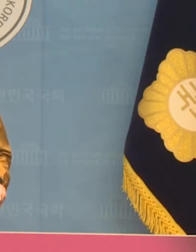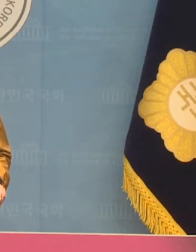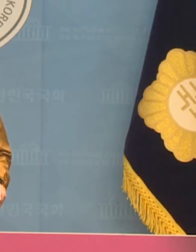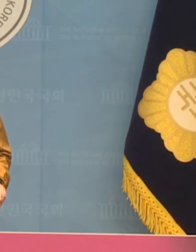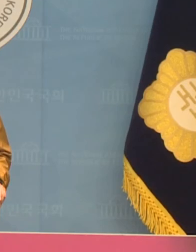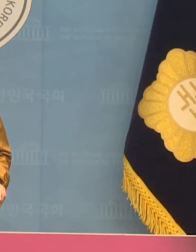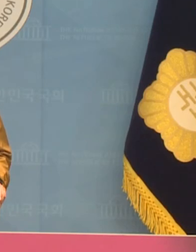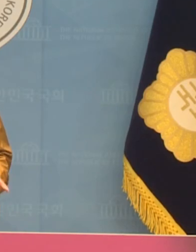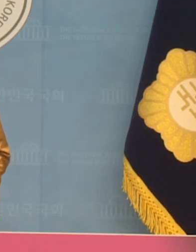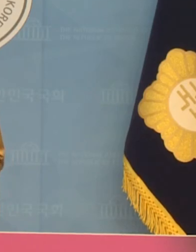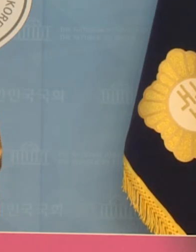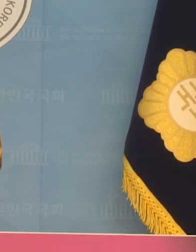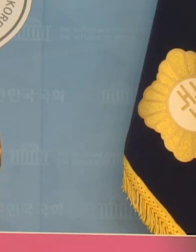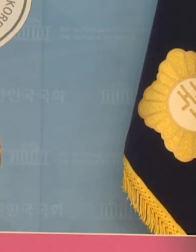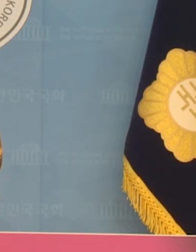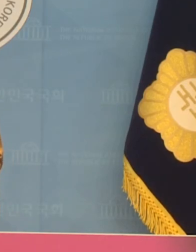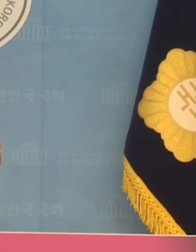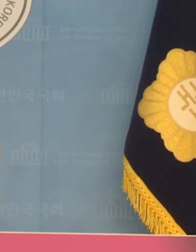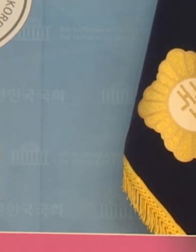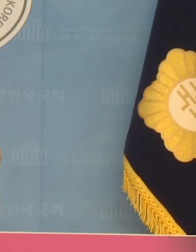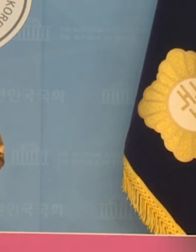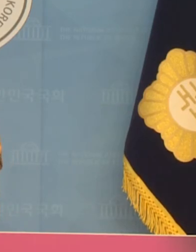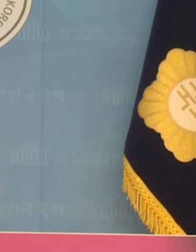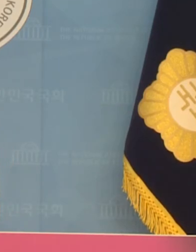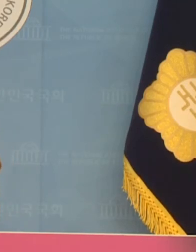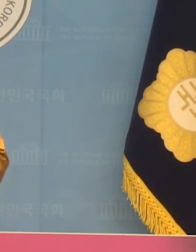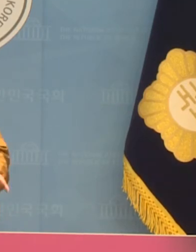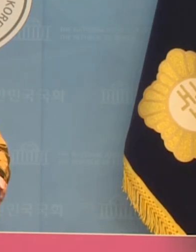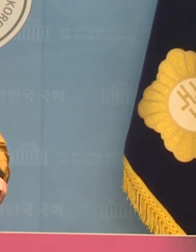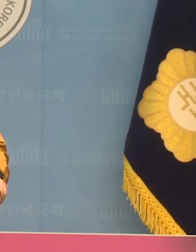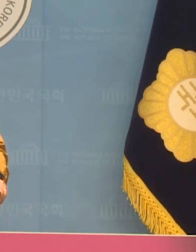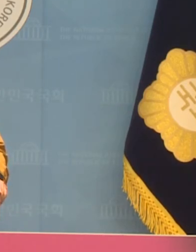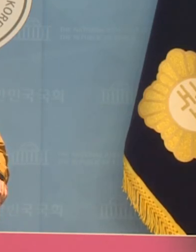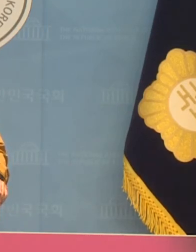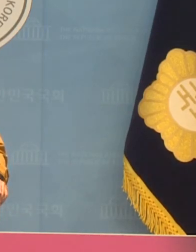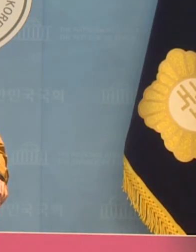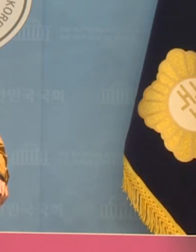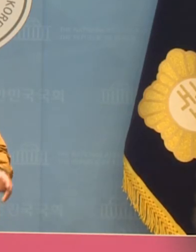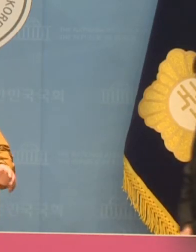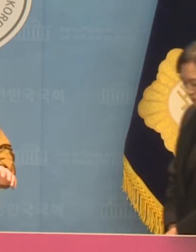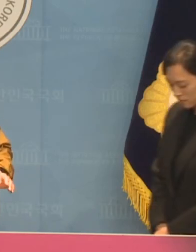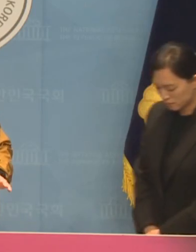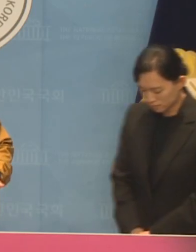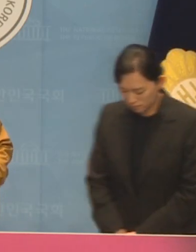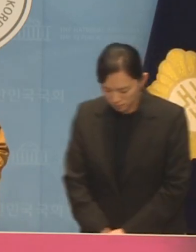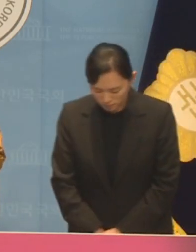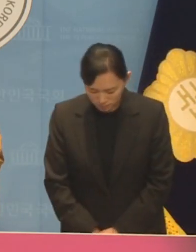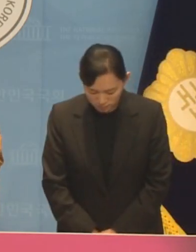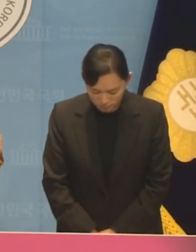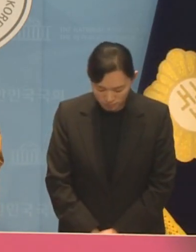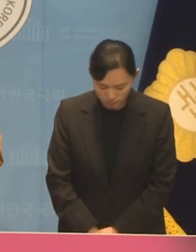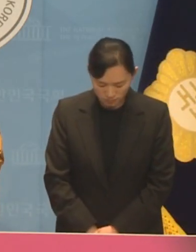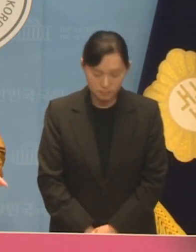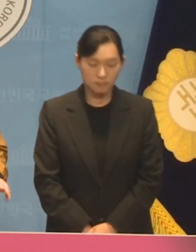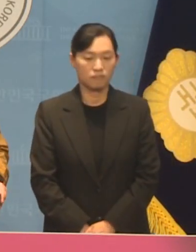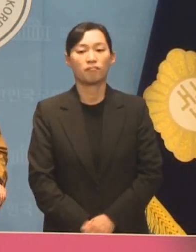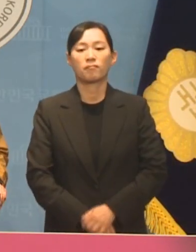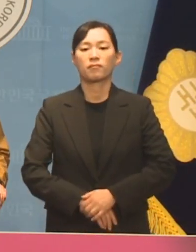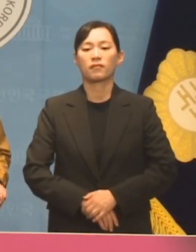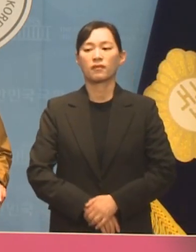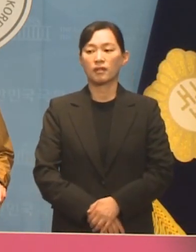네, 좀 그 지역에서 급식 노동자들이 좀 올라오신다고 조금 늦었습니다. 바로 시작하도록